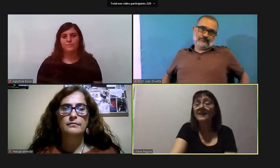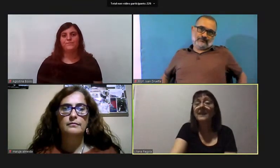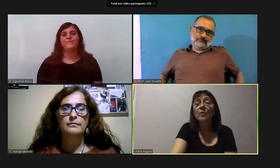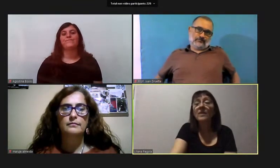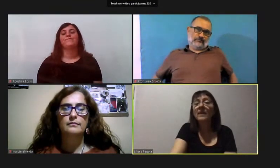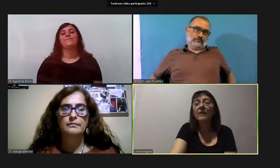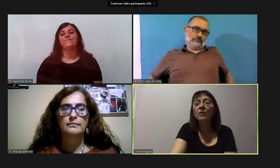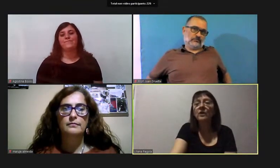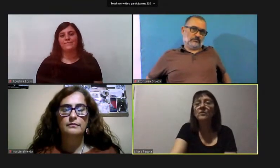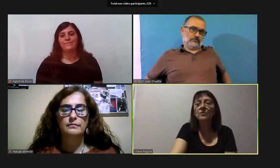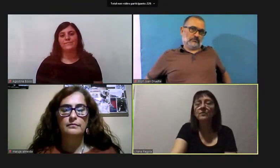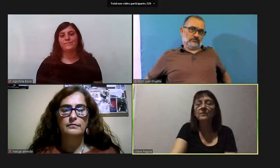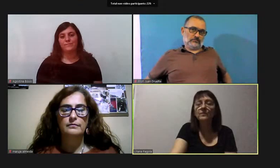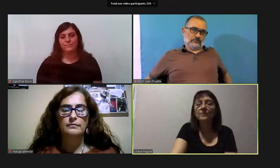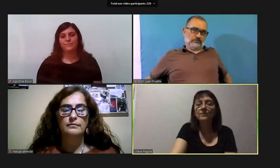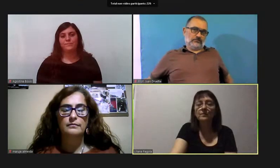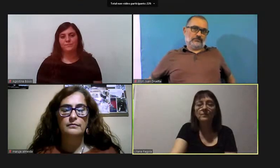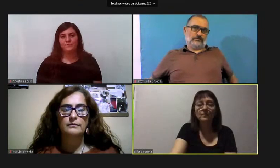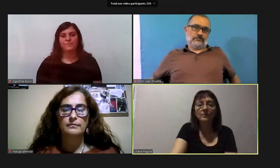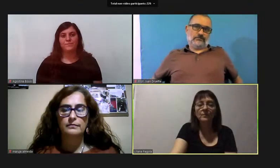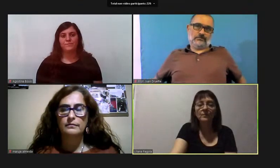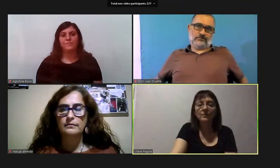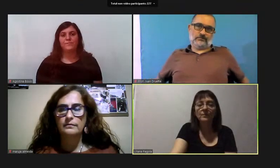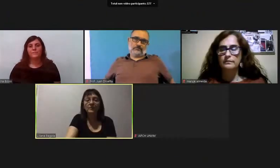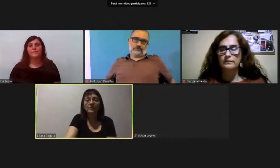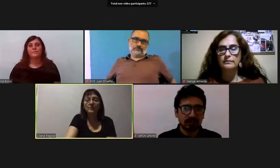Hay que tener cuidado con eso.